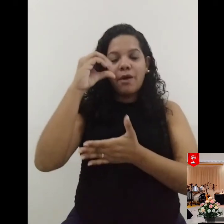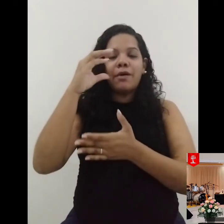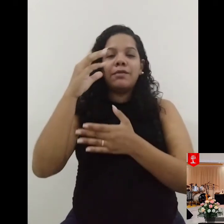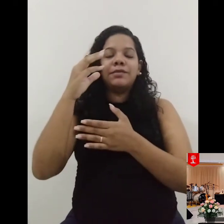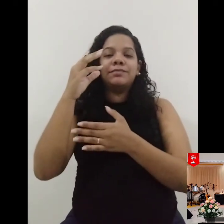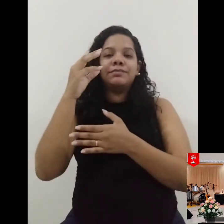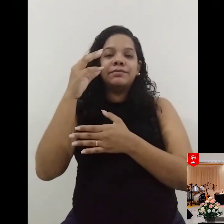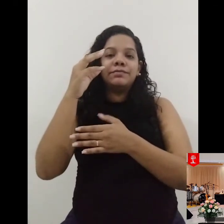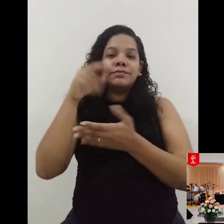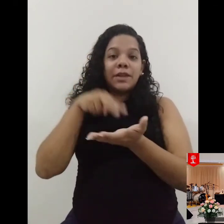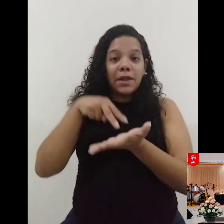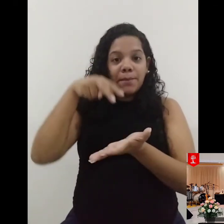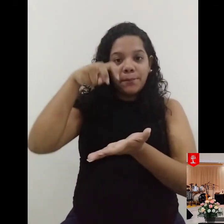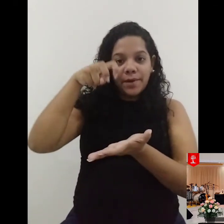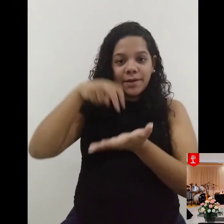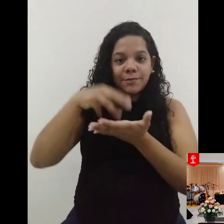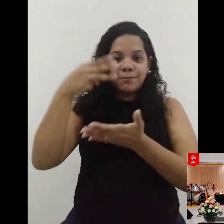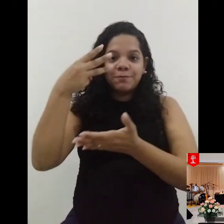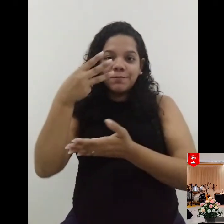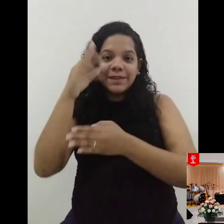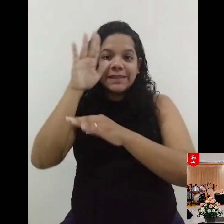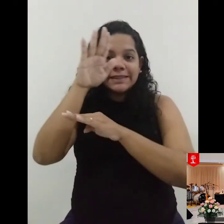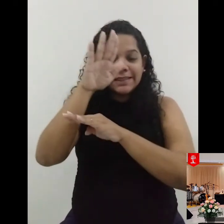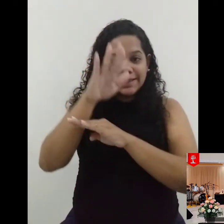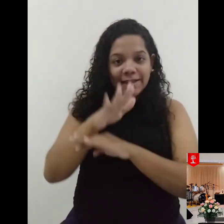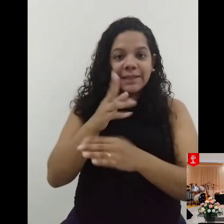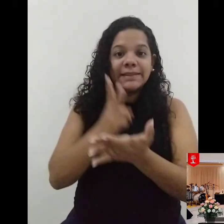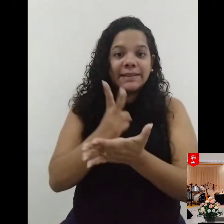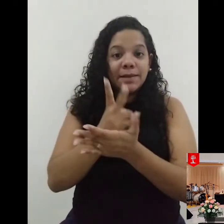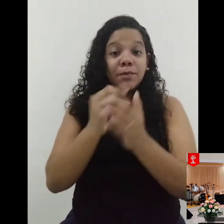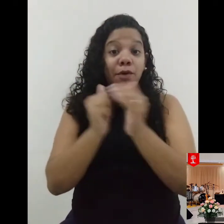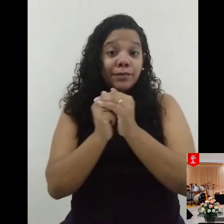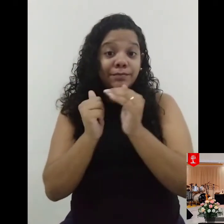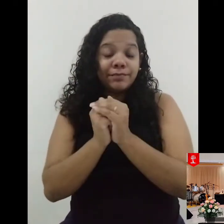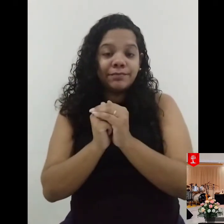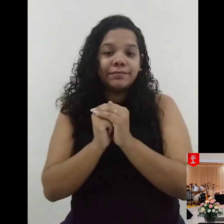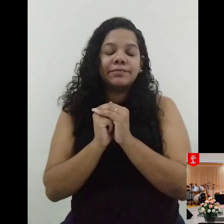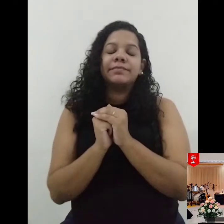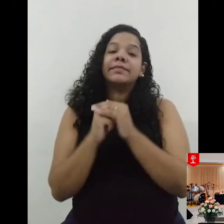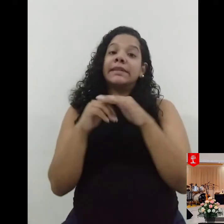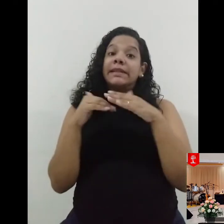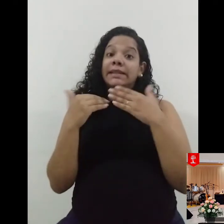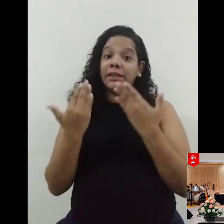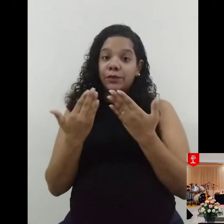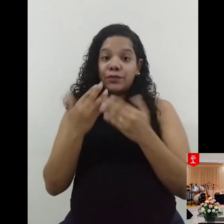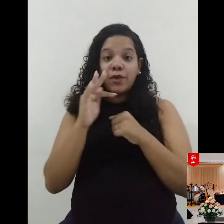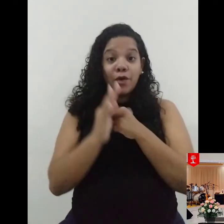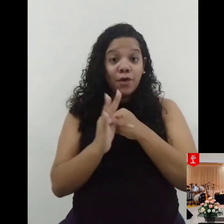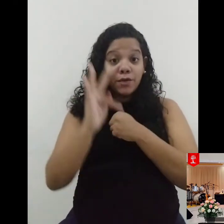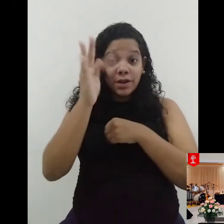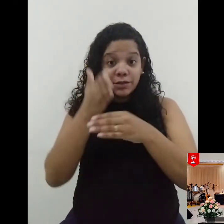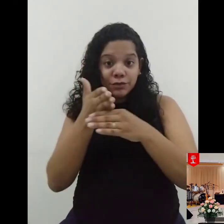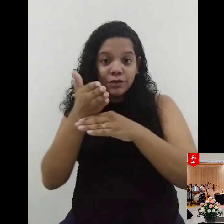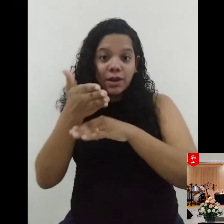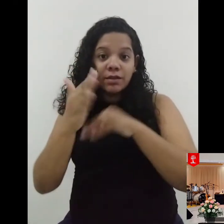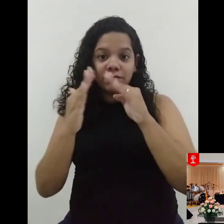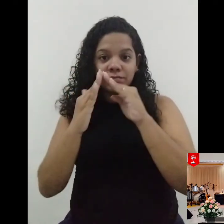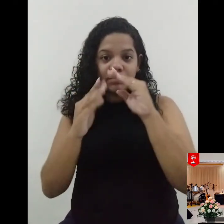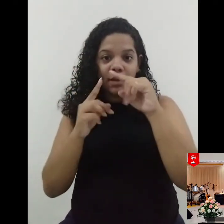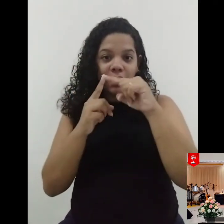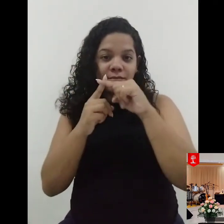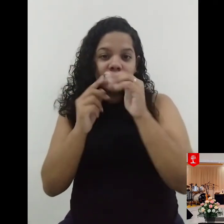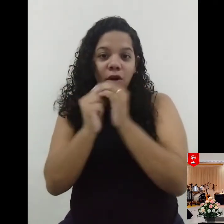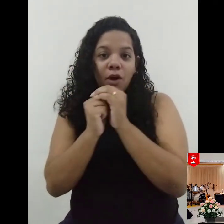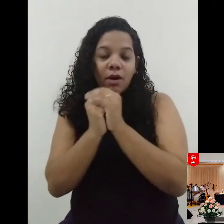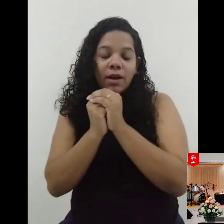Ele era orgulhoso. Ele não reconhecia qualquer defeito em si. Ele